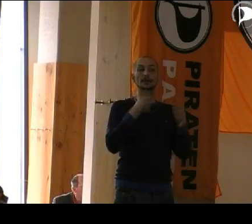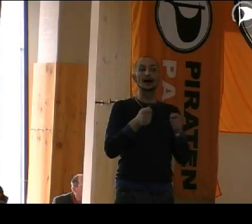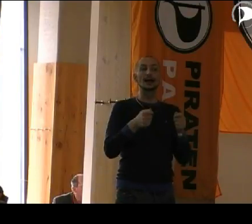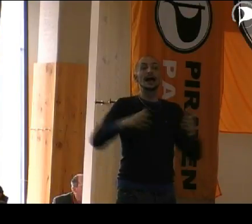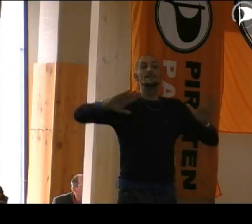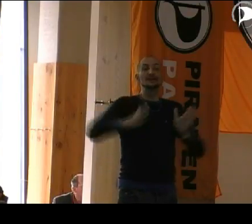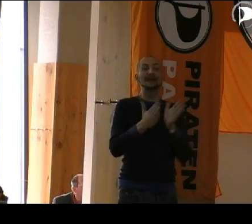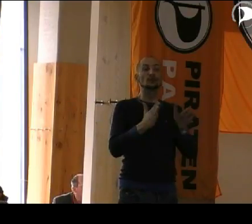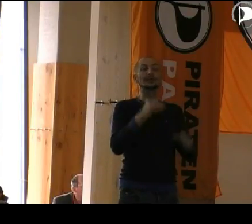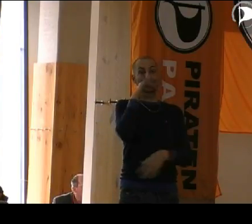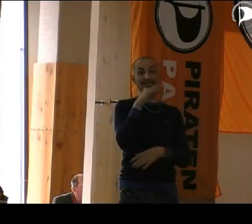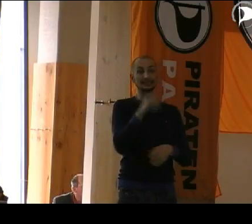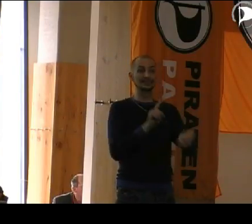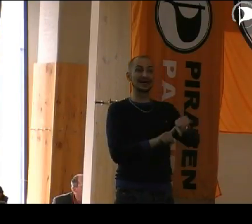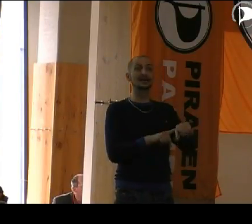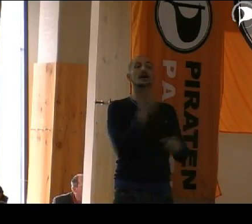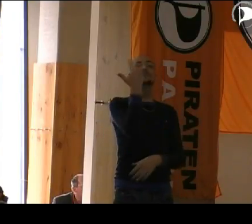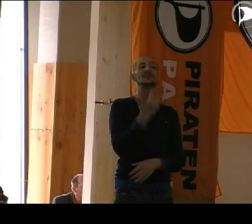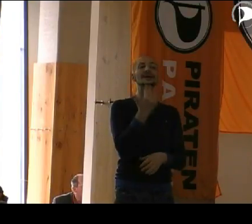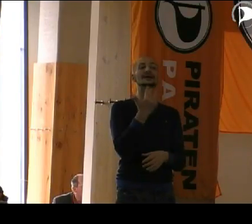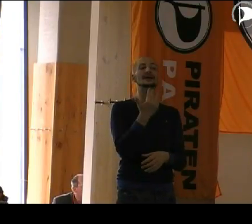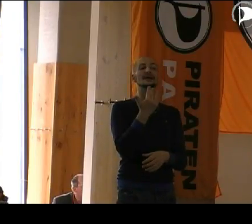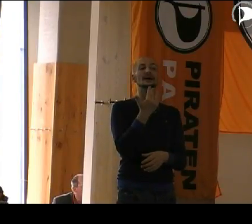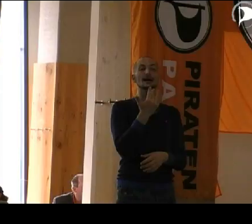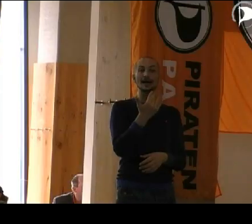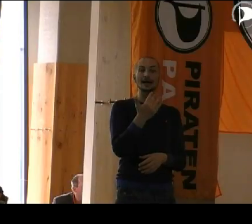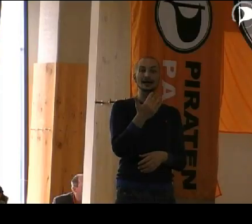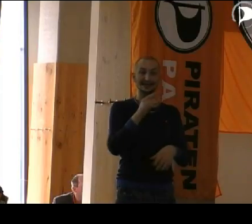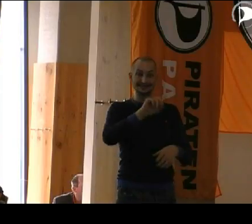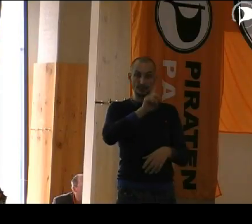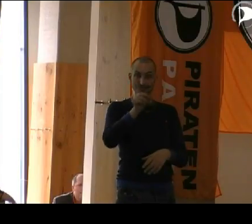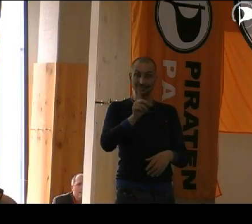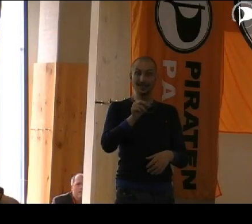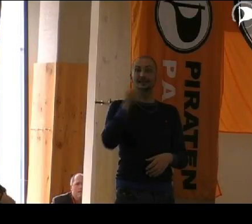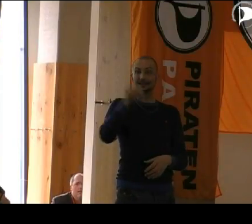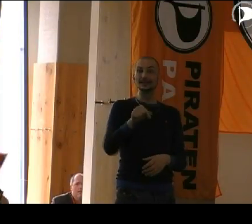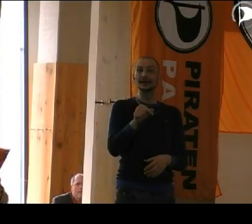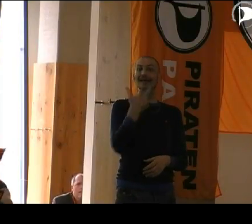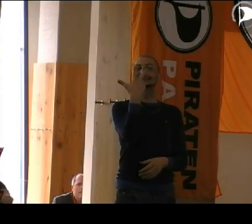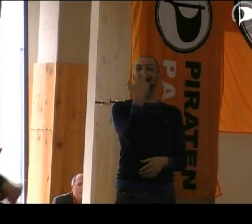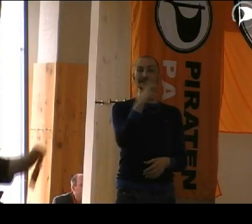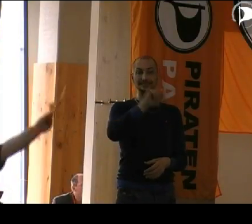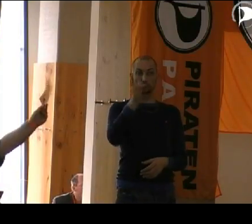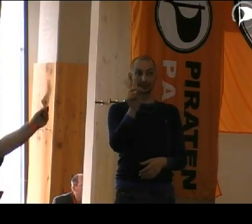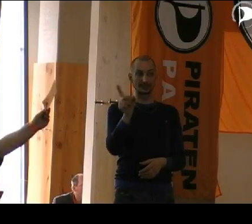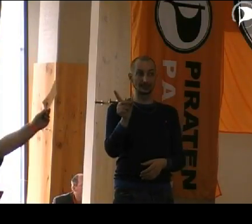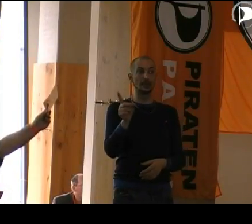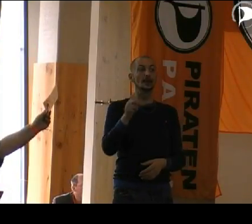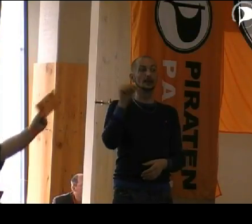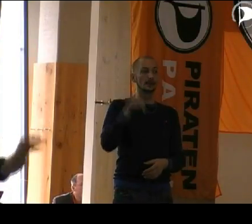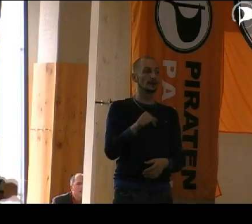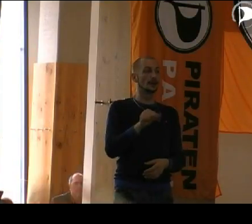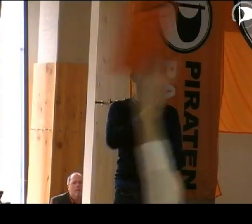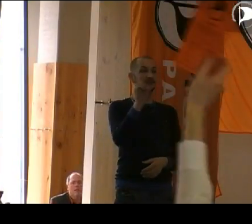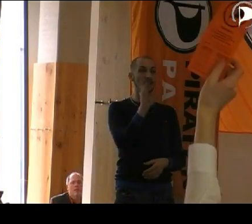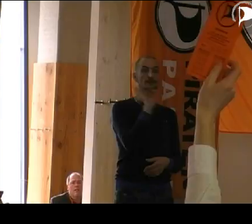wir mit sekunden 30 sekunden und gegenrede ist dafür dass die derzeit auf